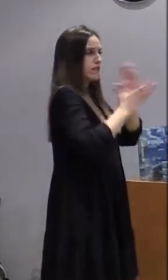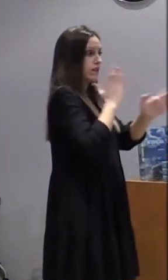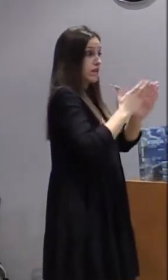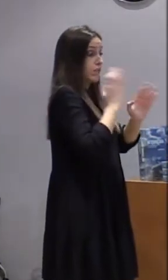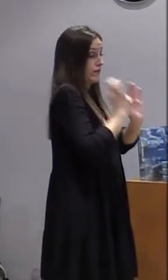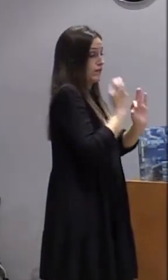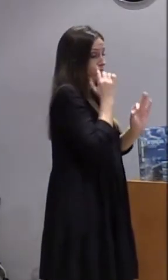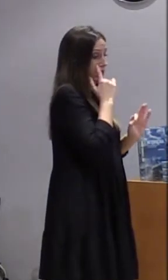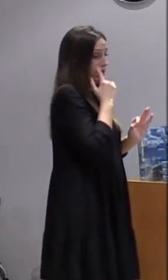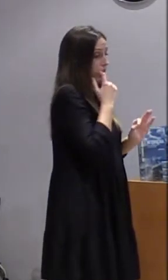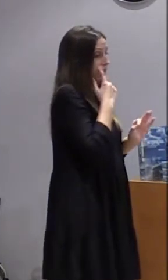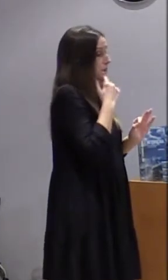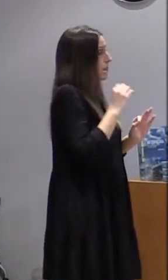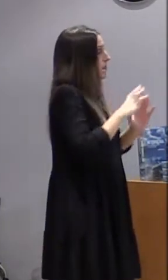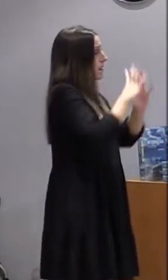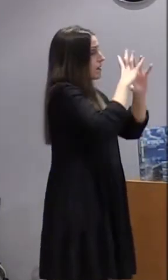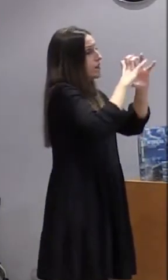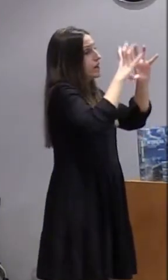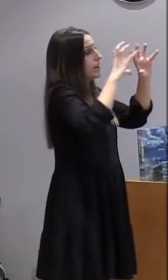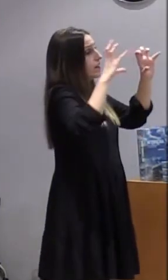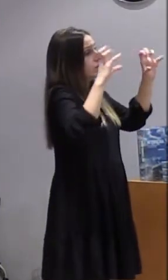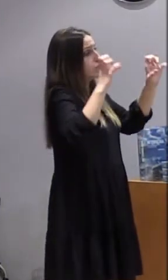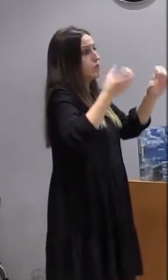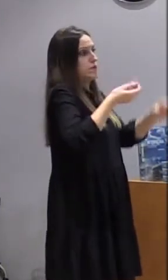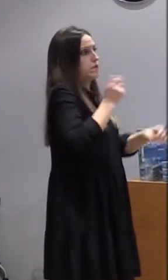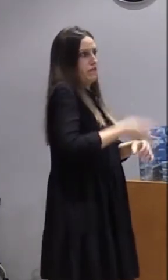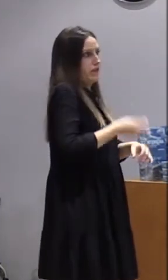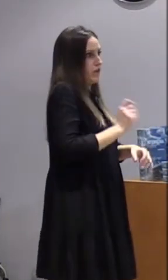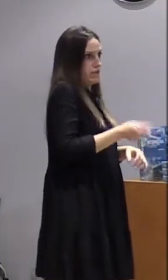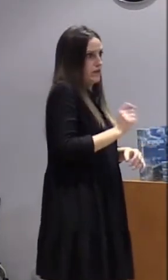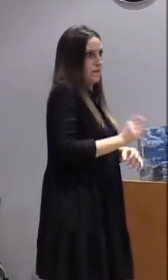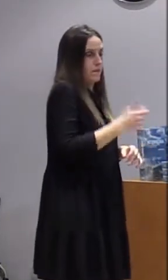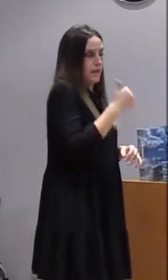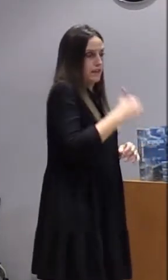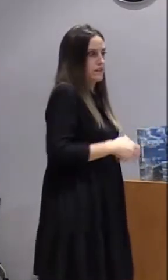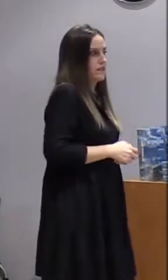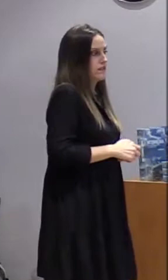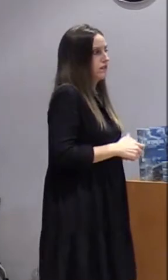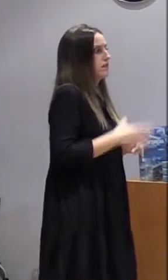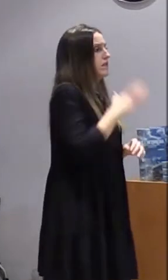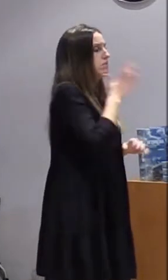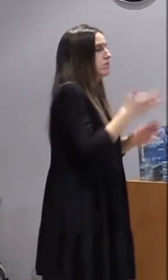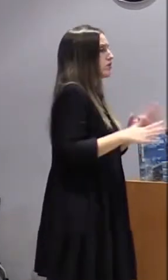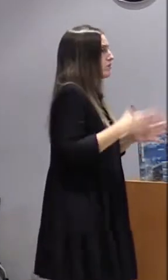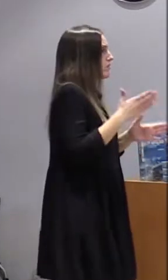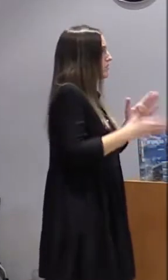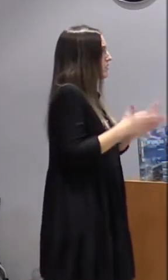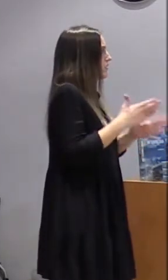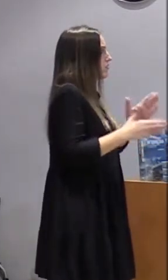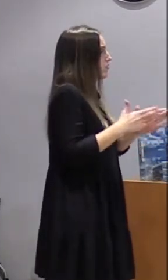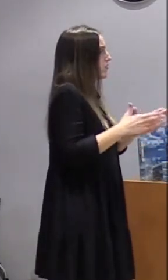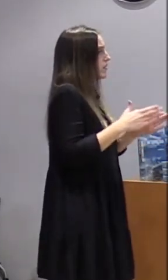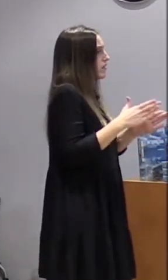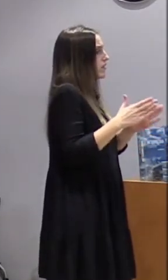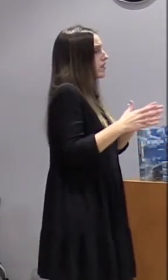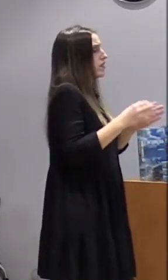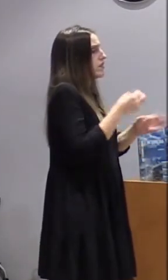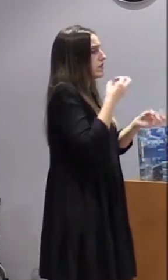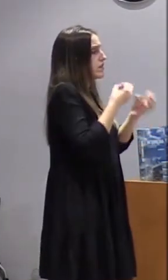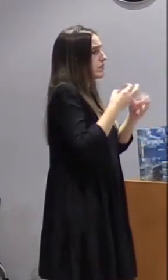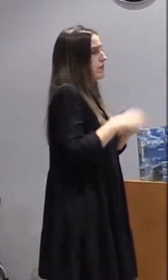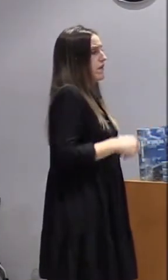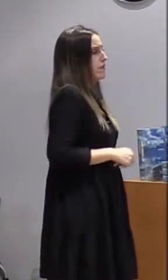particular, las nubes más frecuentes en los cuadros, porque era la época ya de primavera, verano, cuando los artistas